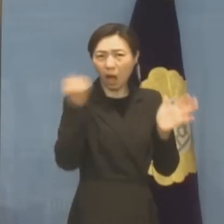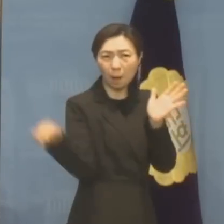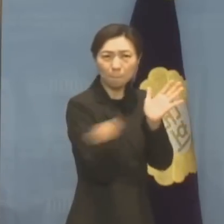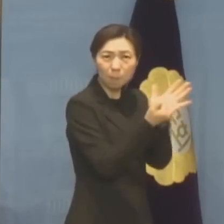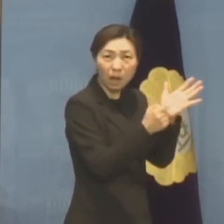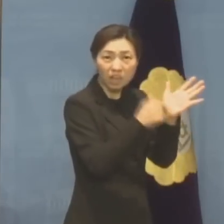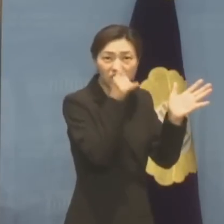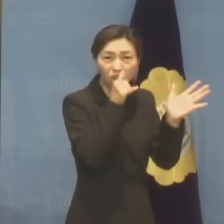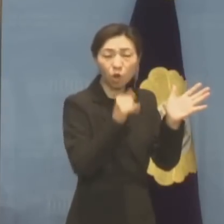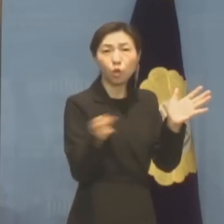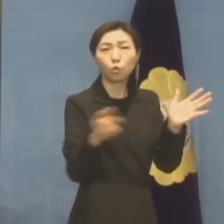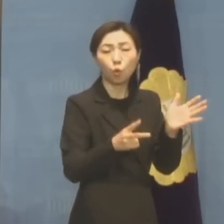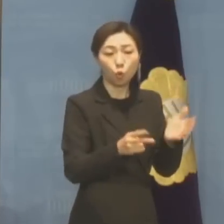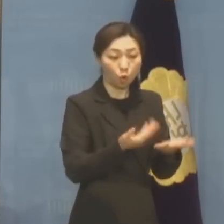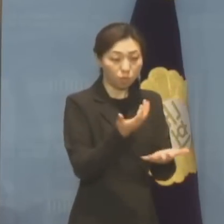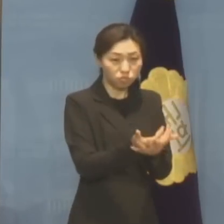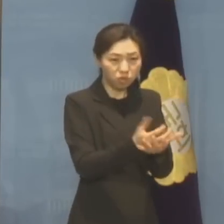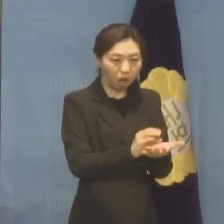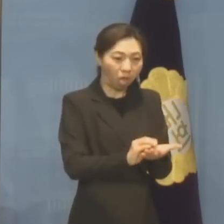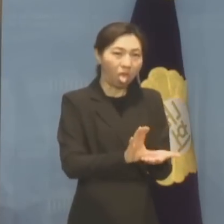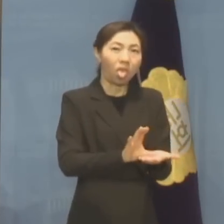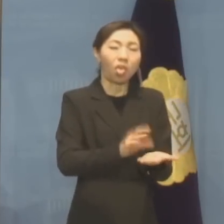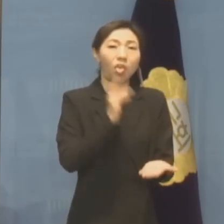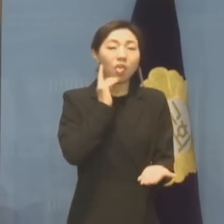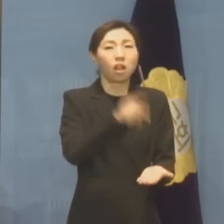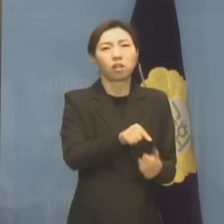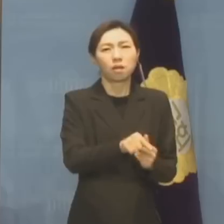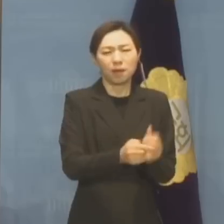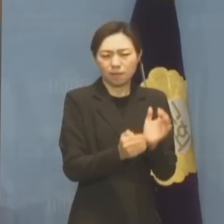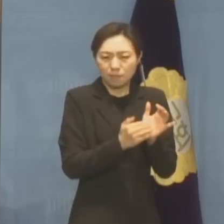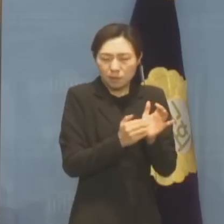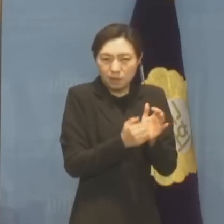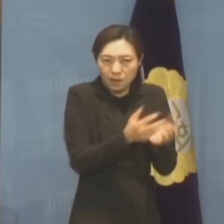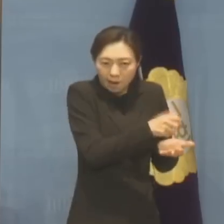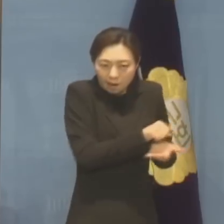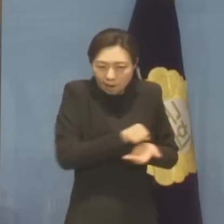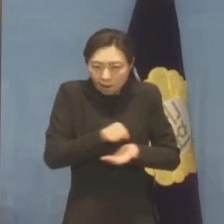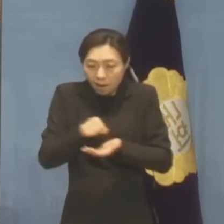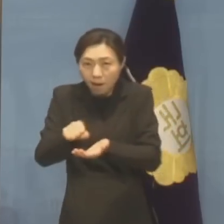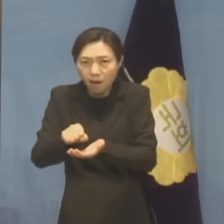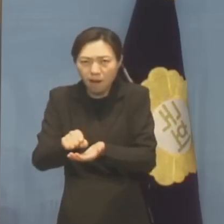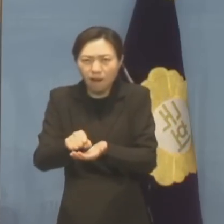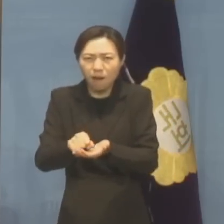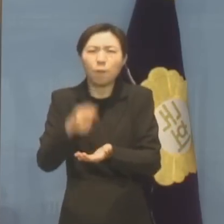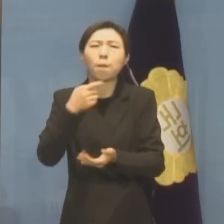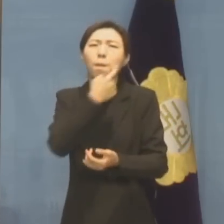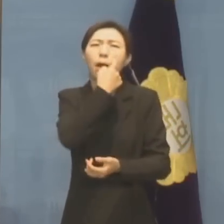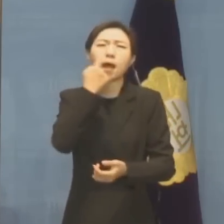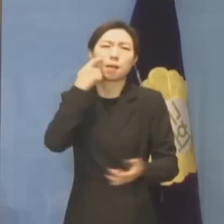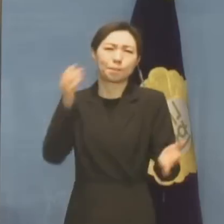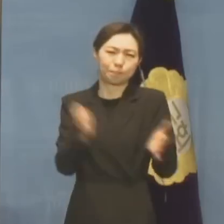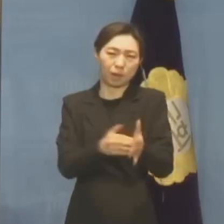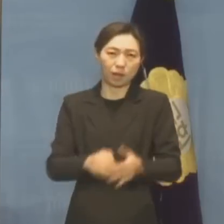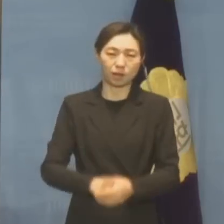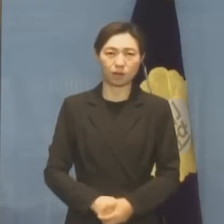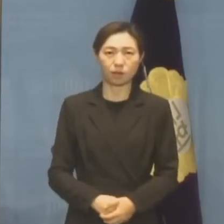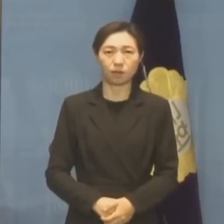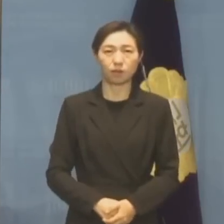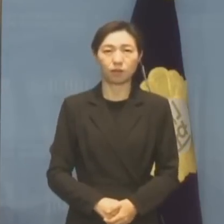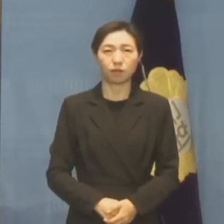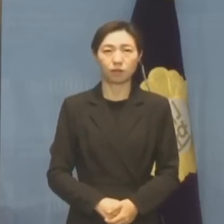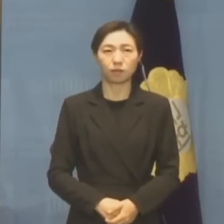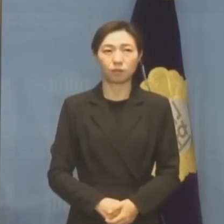문서의 양이 너무나도 많아 기밀을 고의로 무단 반출한 사실이 인정된다고 판결을